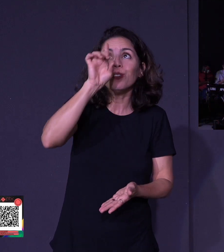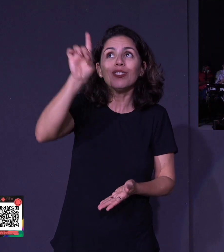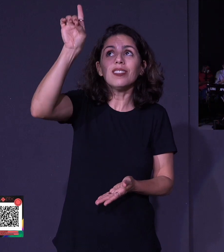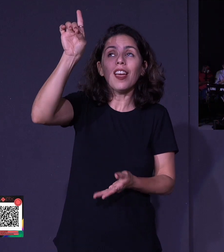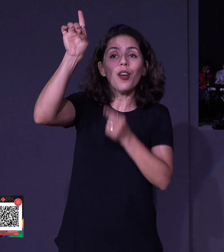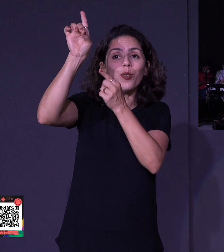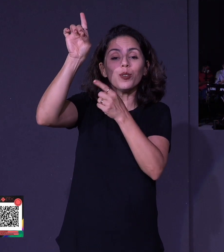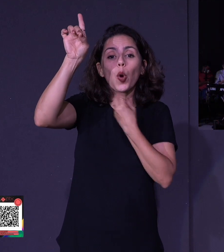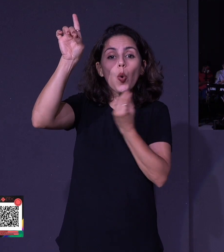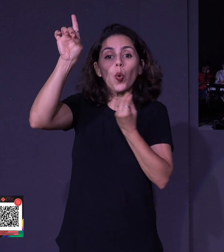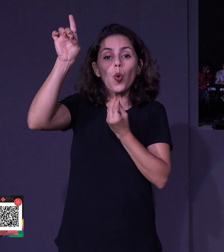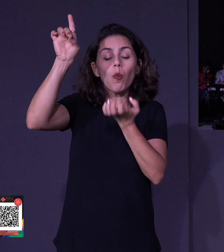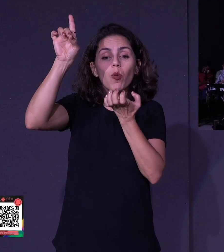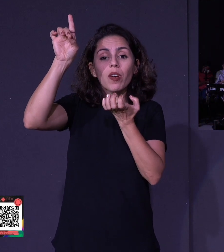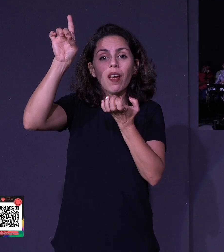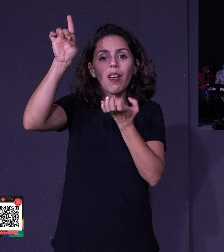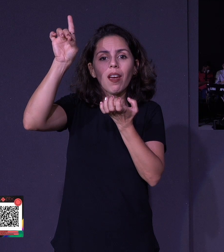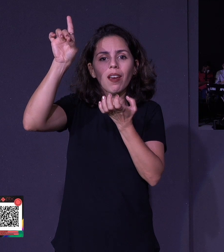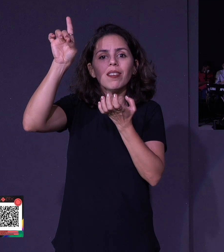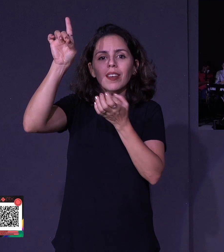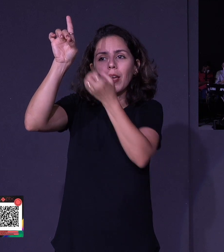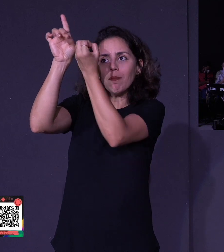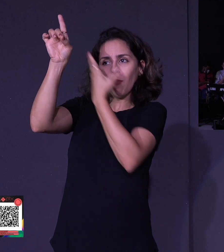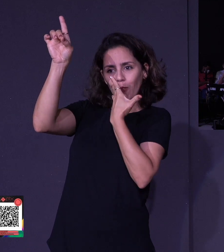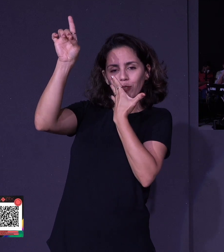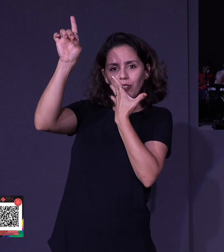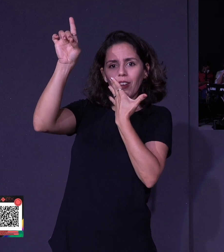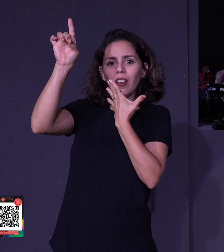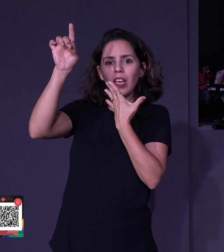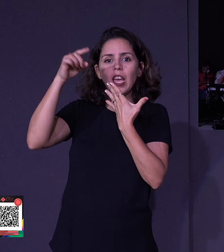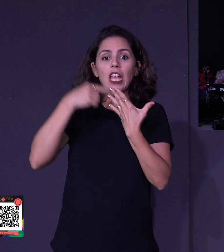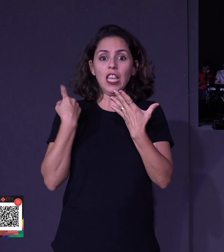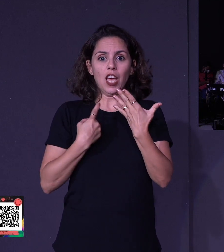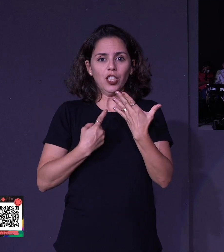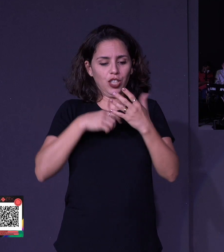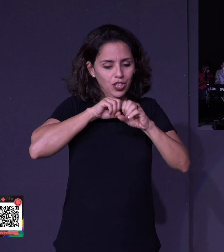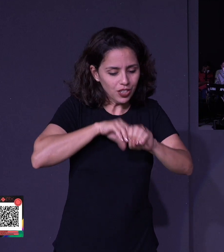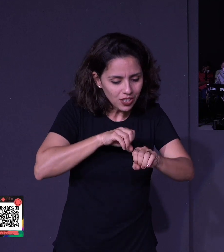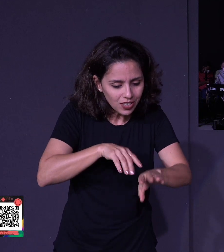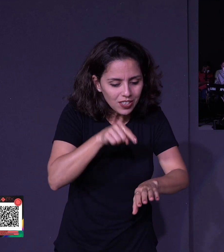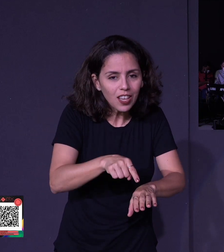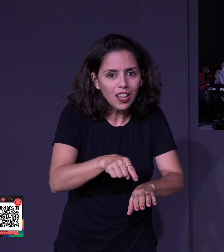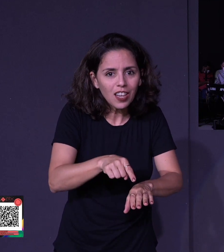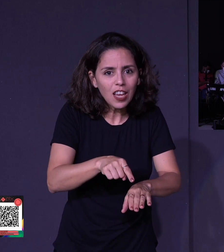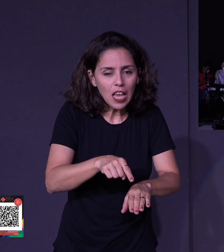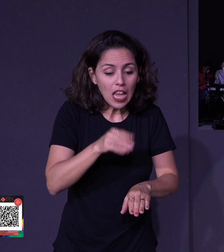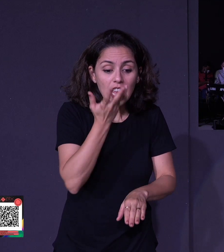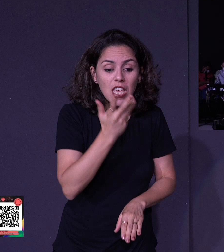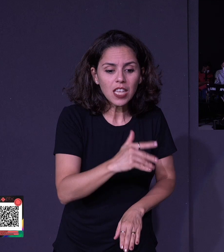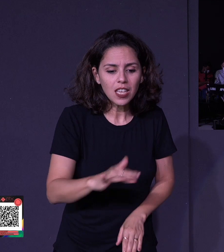no caminho em que deve andar, e quando crescer, não se desviará